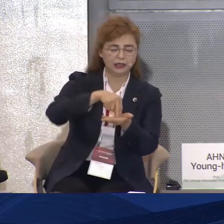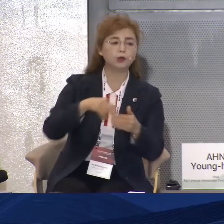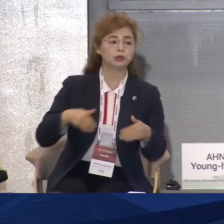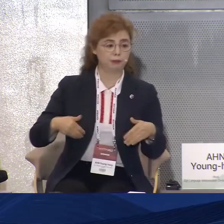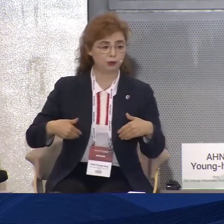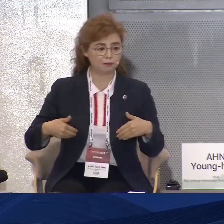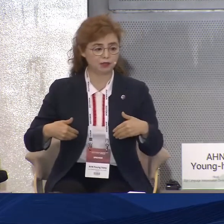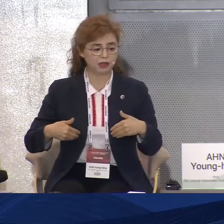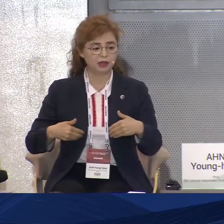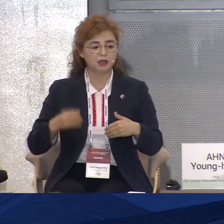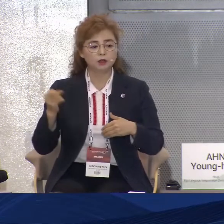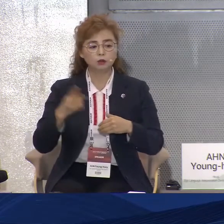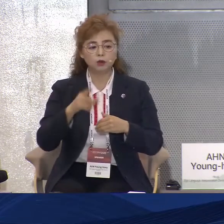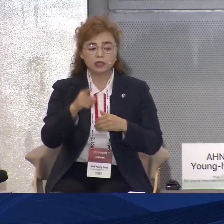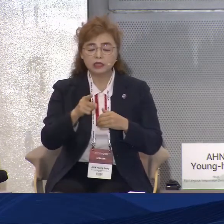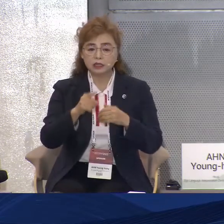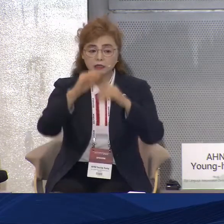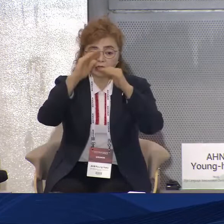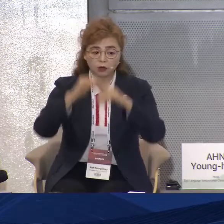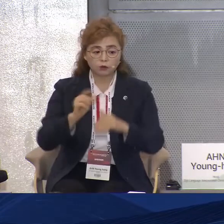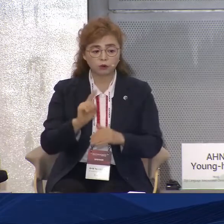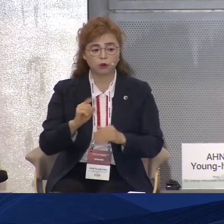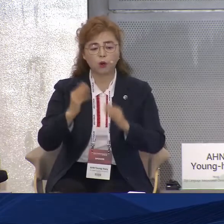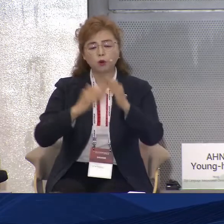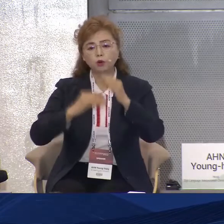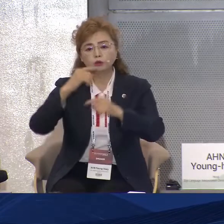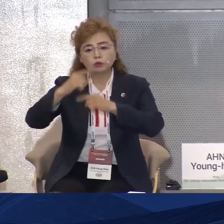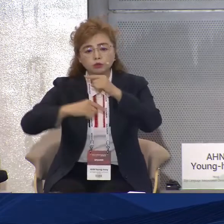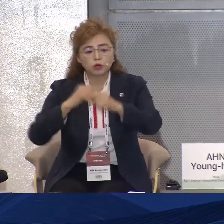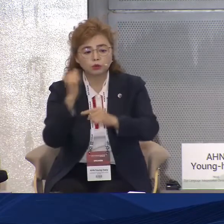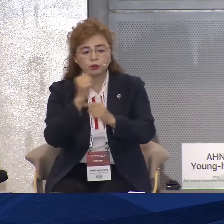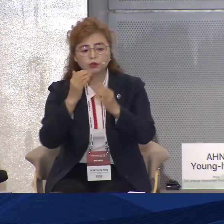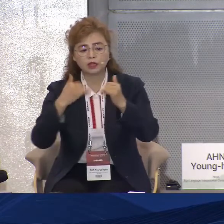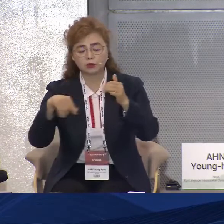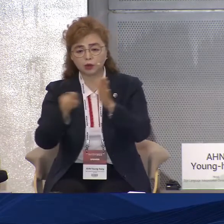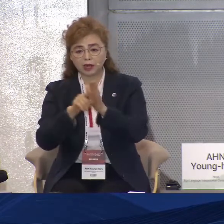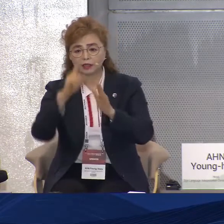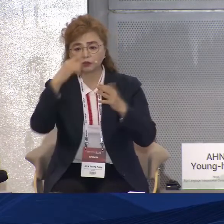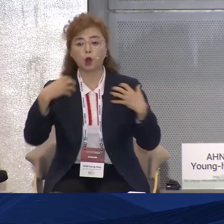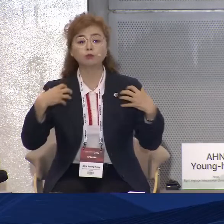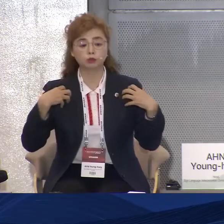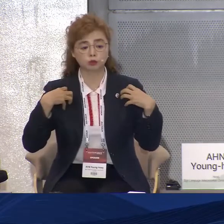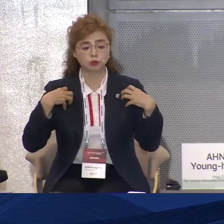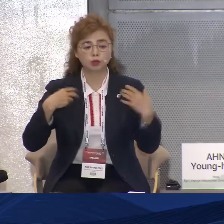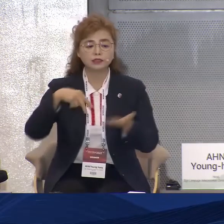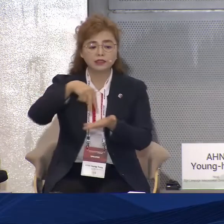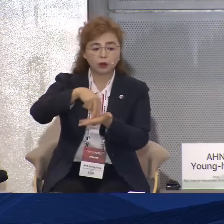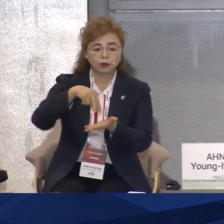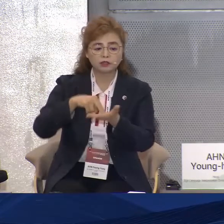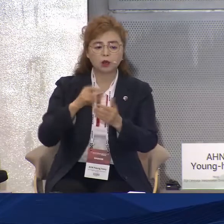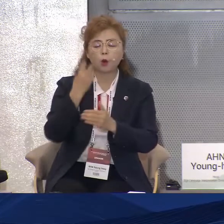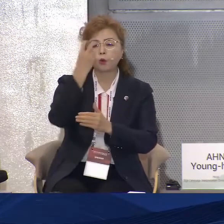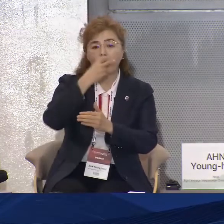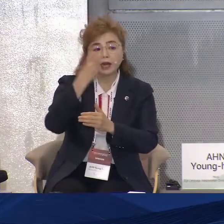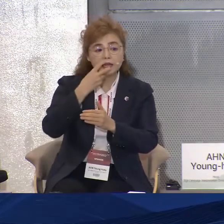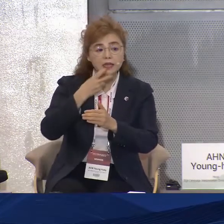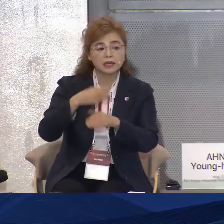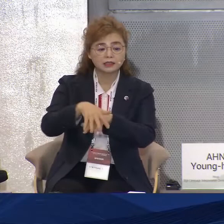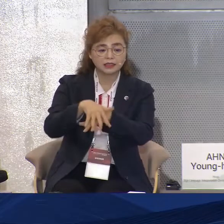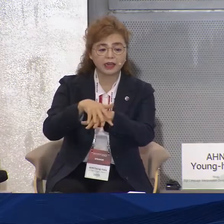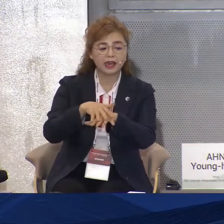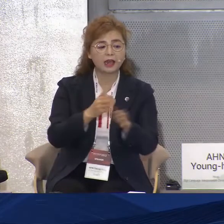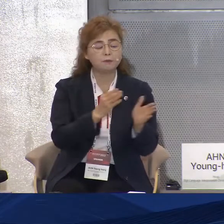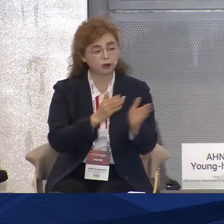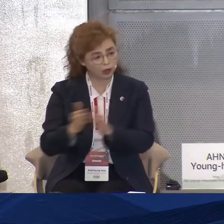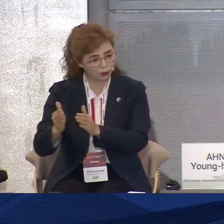이렇게 채용이 필요합니다. 또 이 내용모 공적 수어 통역사를 위한 정부 차원에서